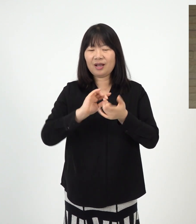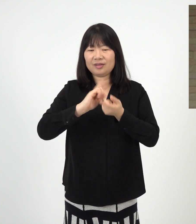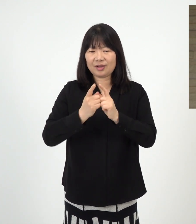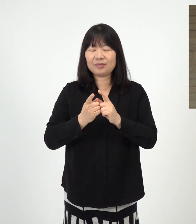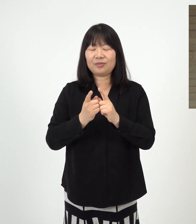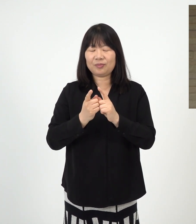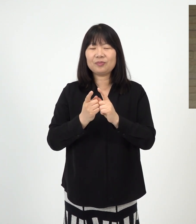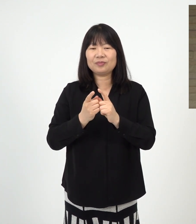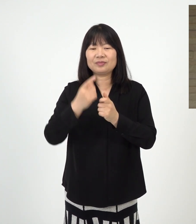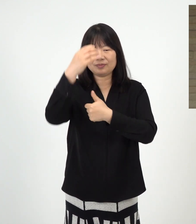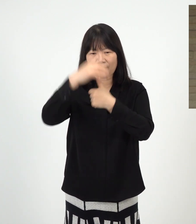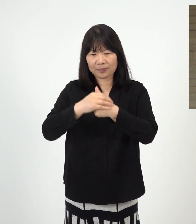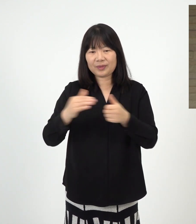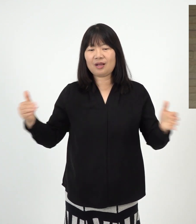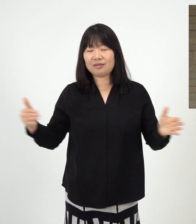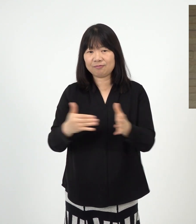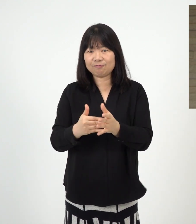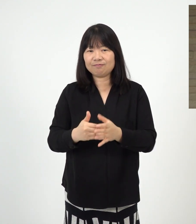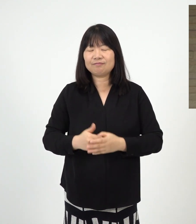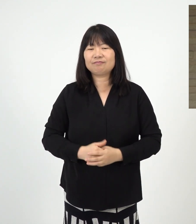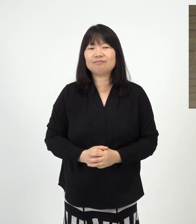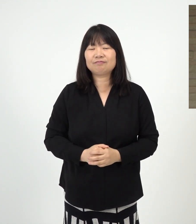주셨어요.